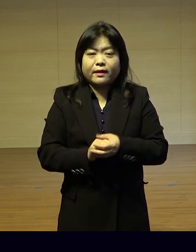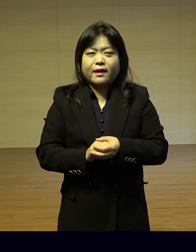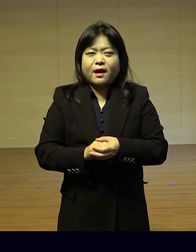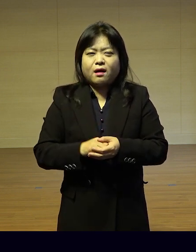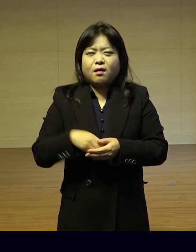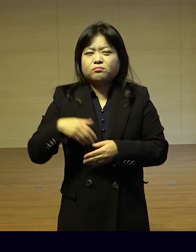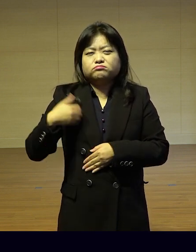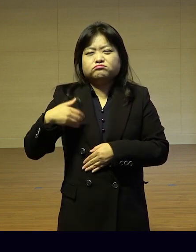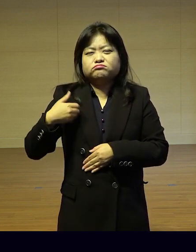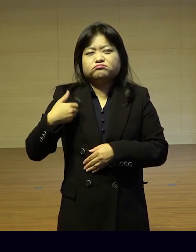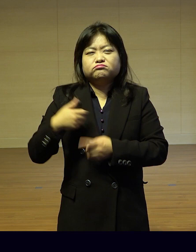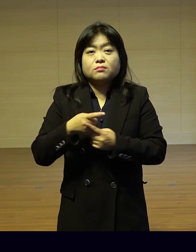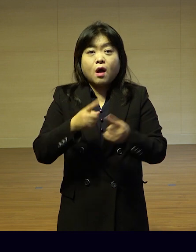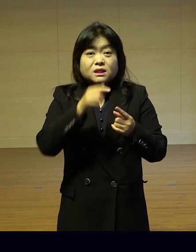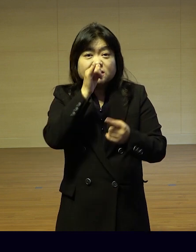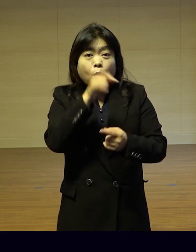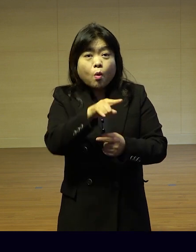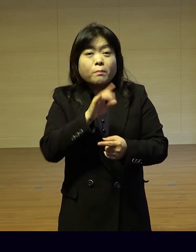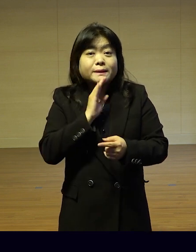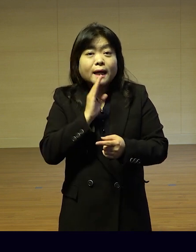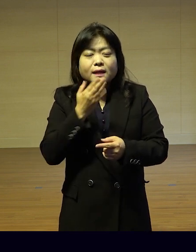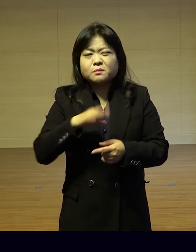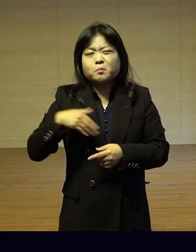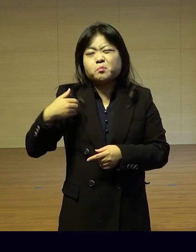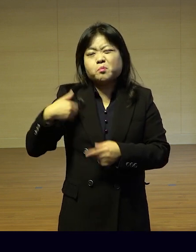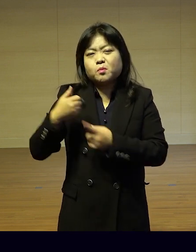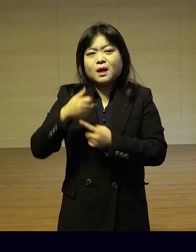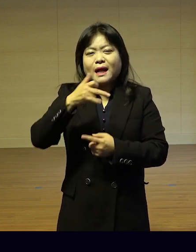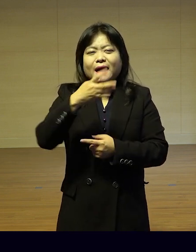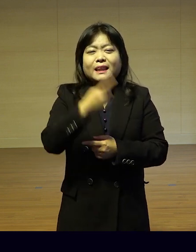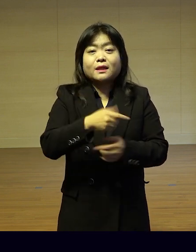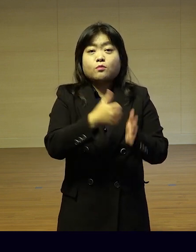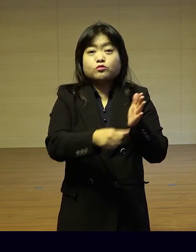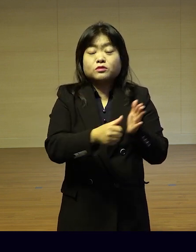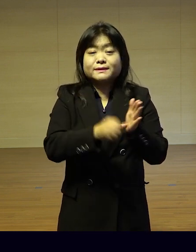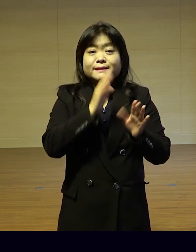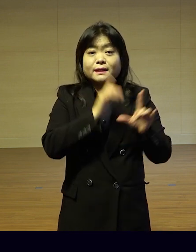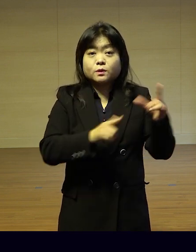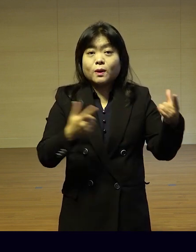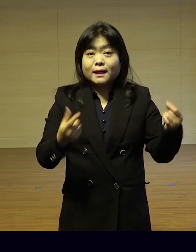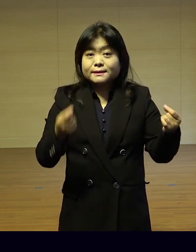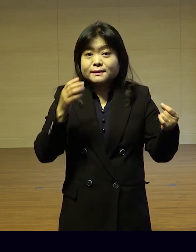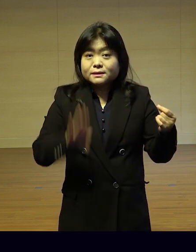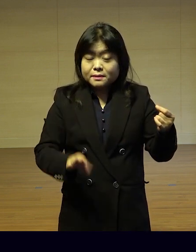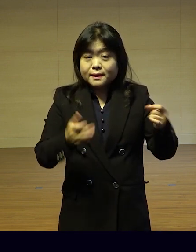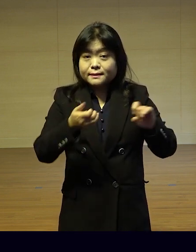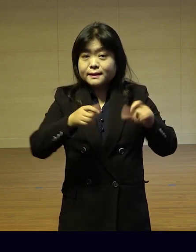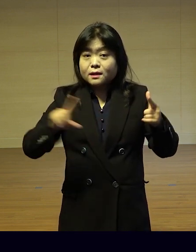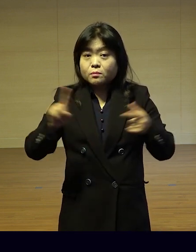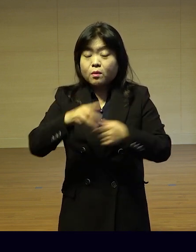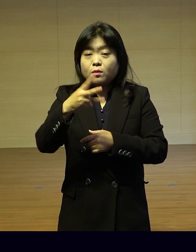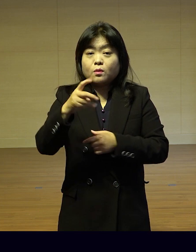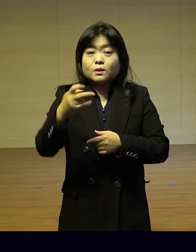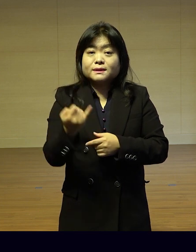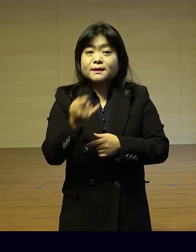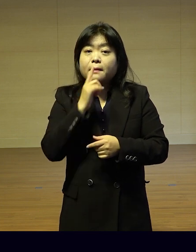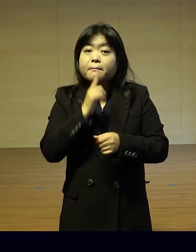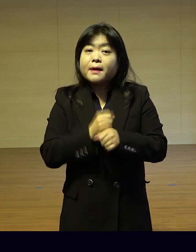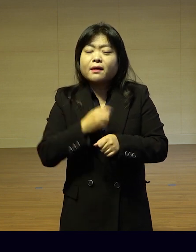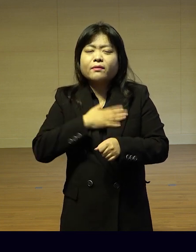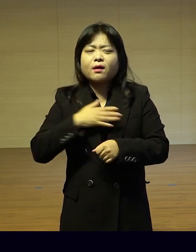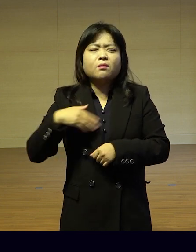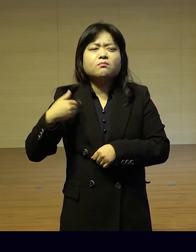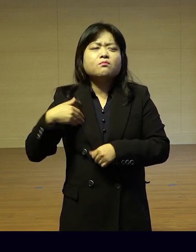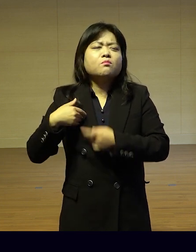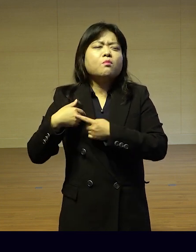알 수 없다는 점, 존재하지만 알 수 없다는 점에서는 칸트의 물 자체하고 같지만 다른 점은 뭐냐면은 로크가 말하는 그 내가 알지